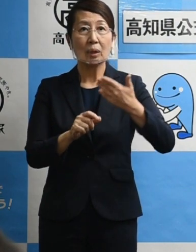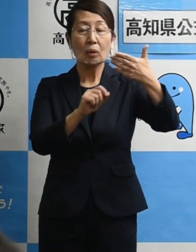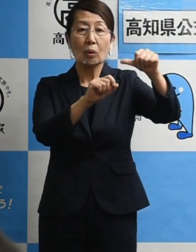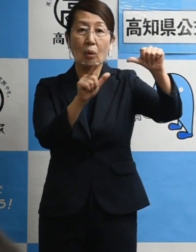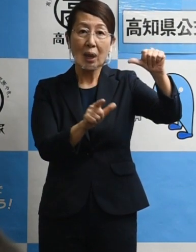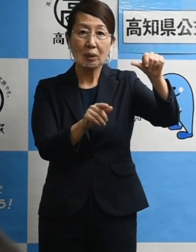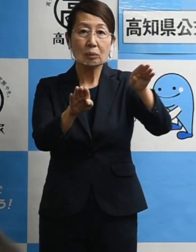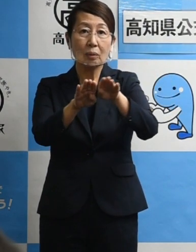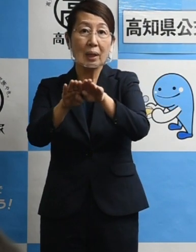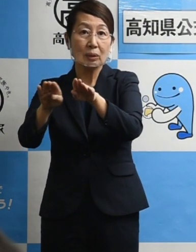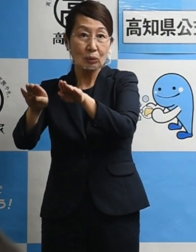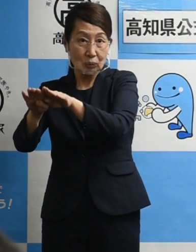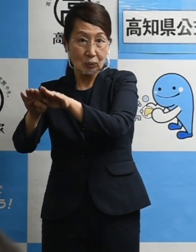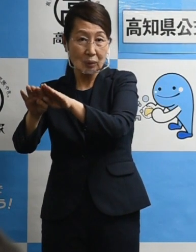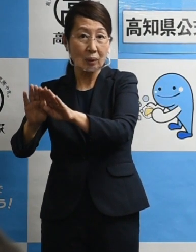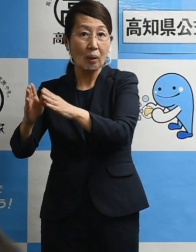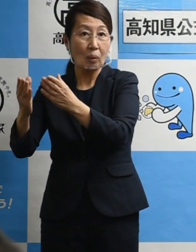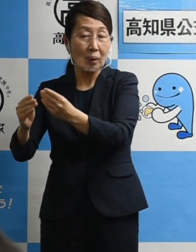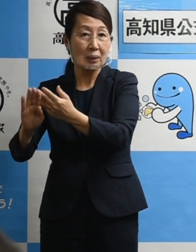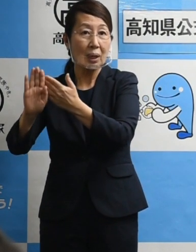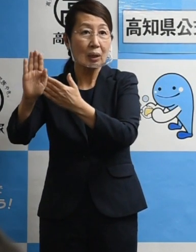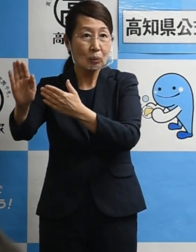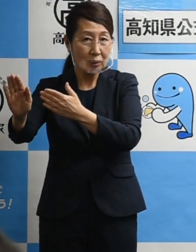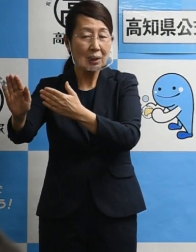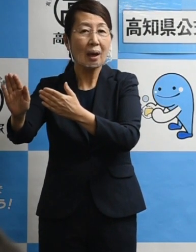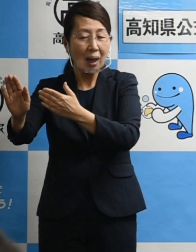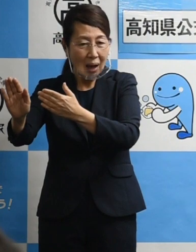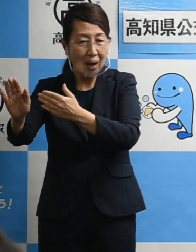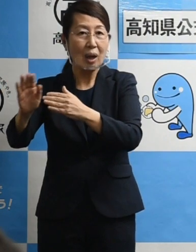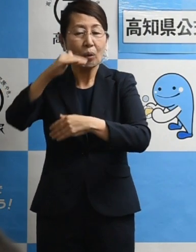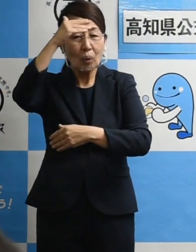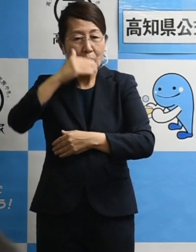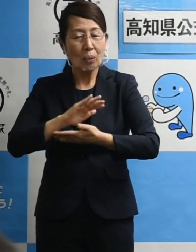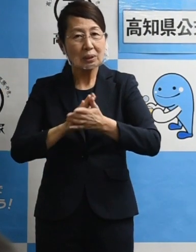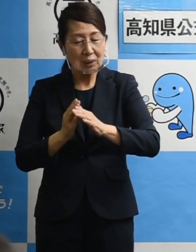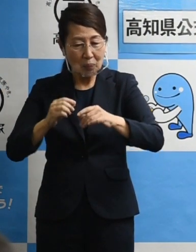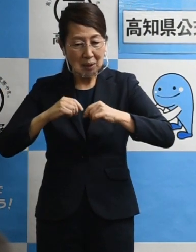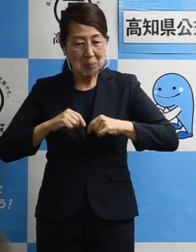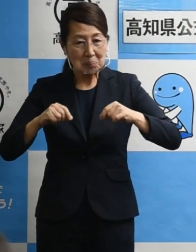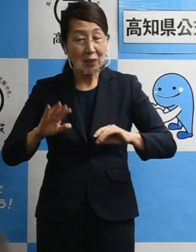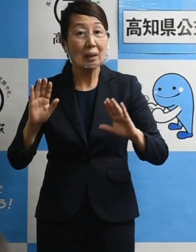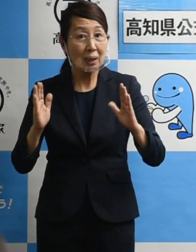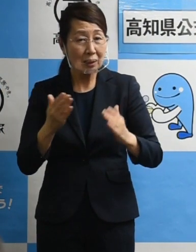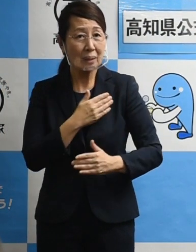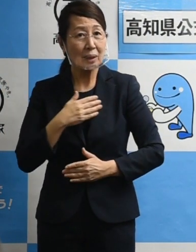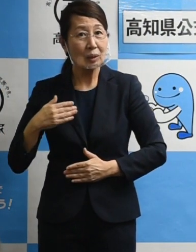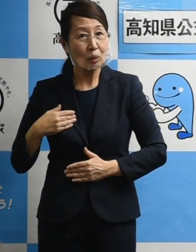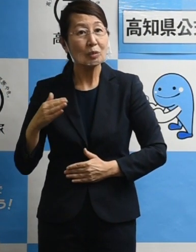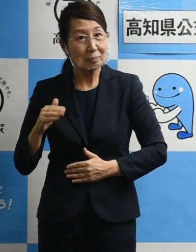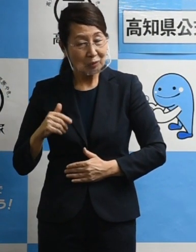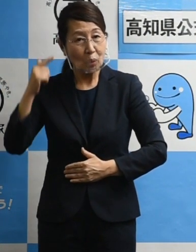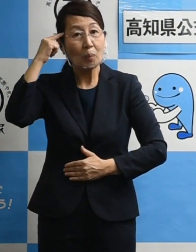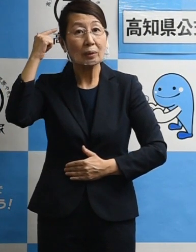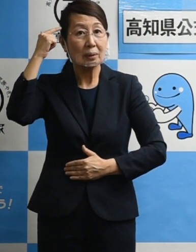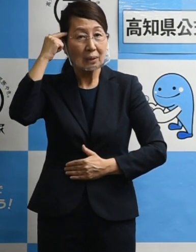に割合高知の感染状況落ち着いているから、もう高知県大丈夫なんじゃないかということで、少し会食についてガードが